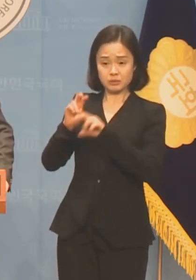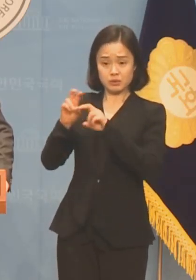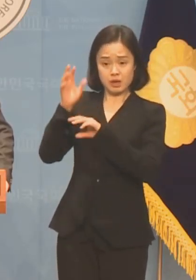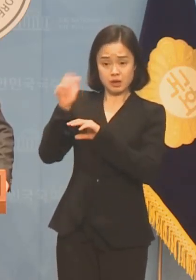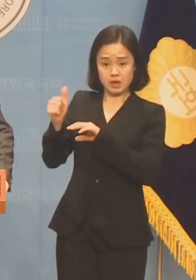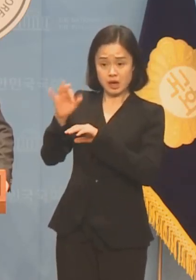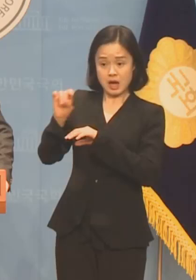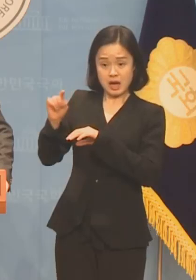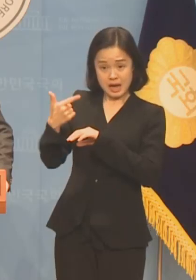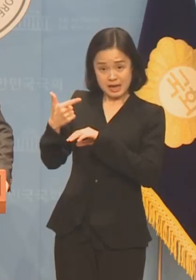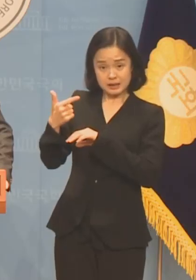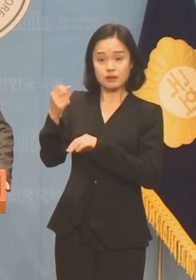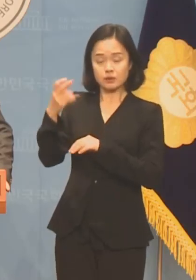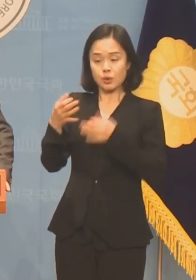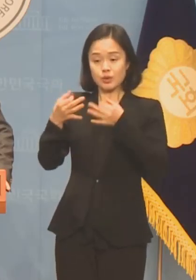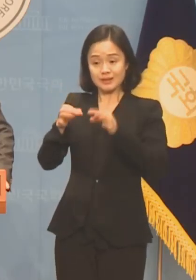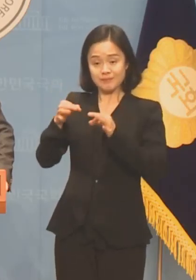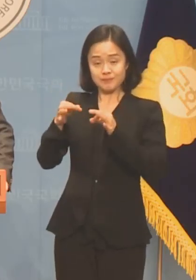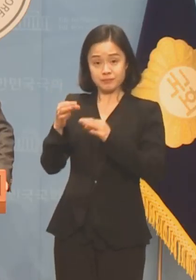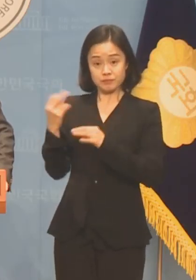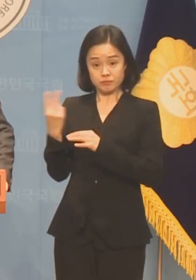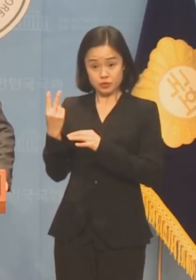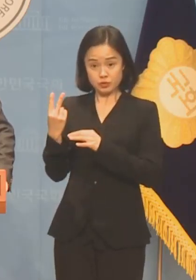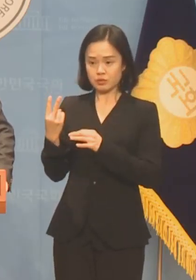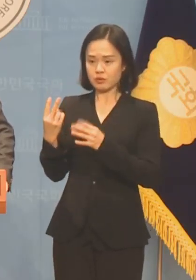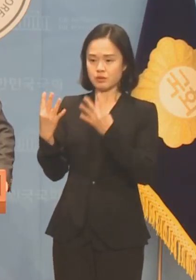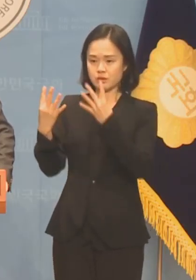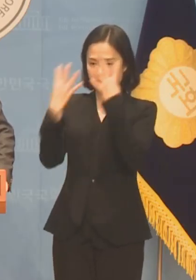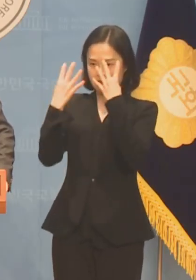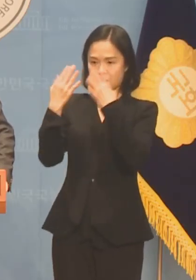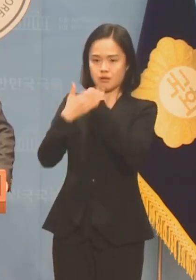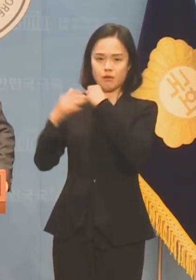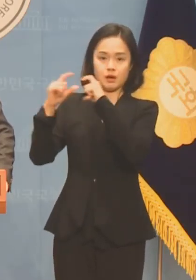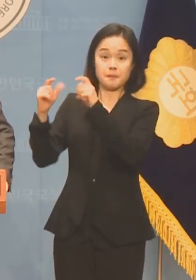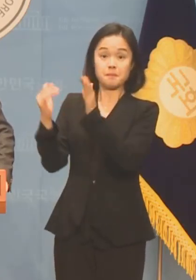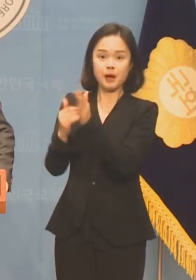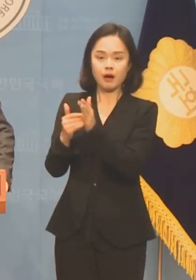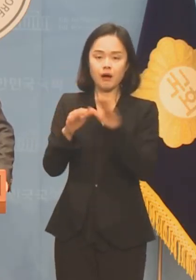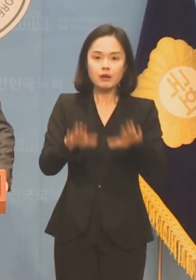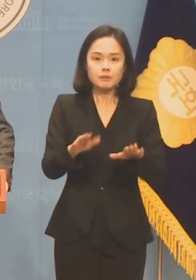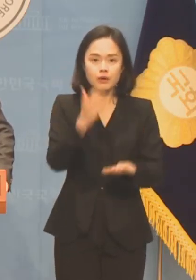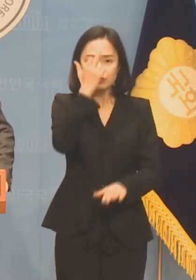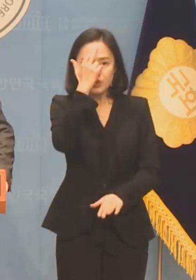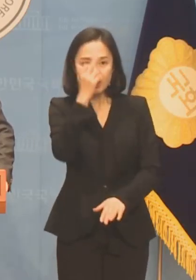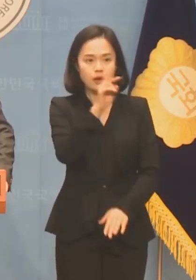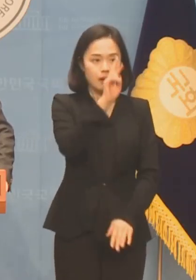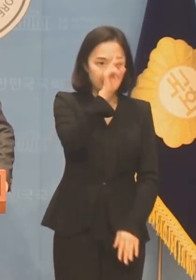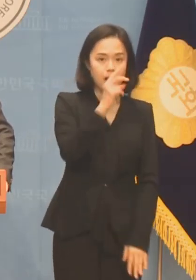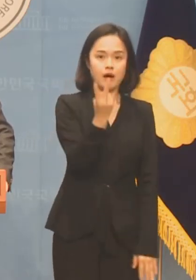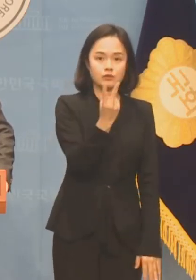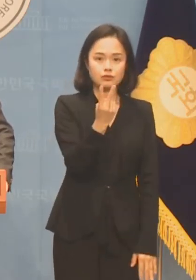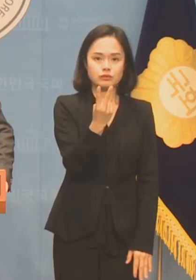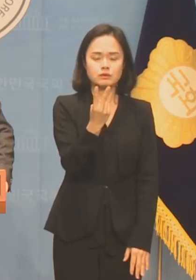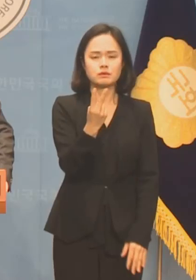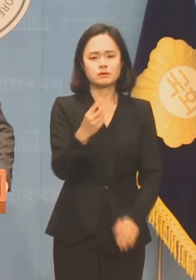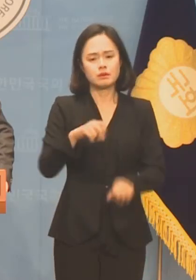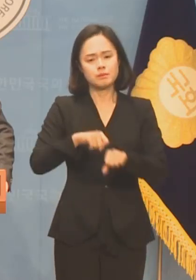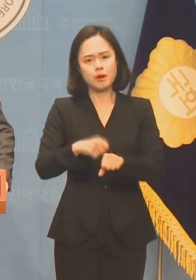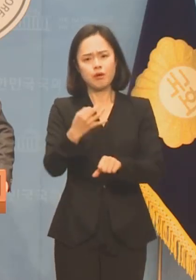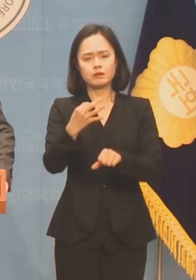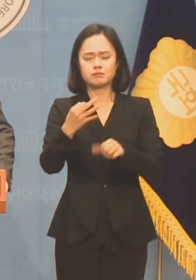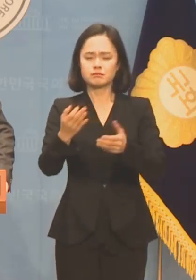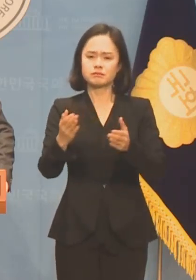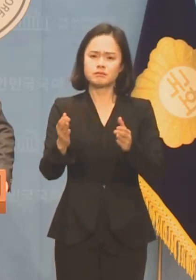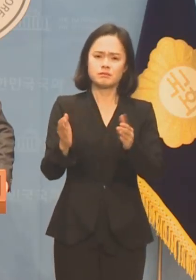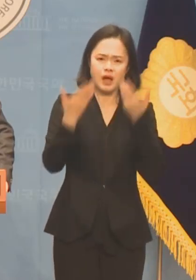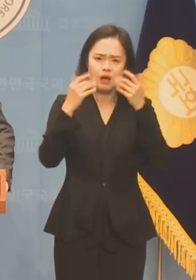이거야말로 헌법상의 법의 만인의 평등이라는 원칙을 어기는 거고요. 세간에 이런 말도 있지 않습니까?